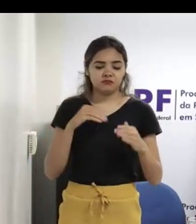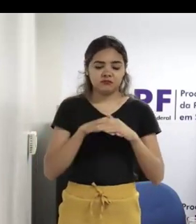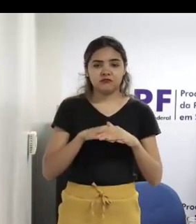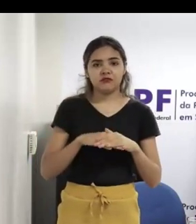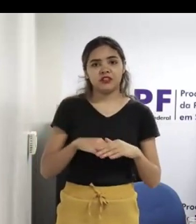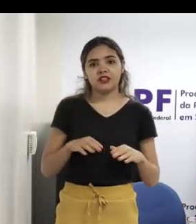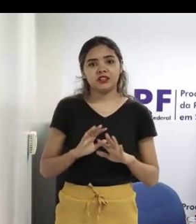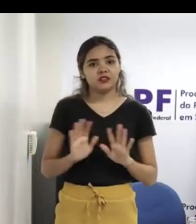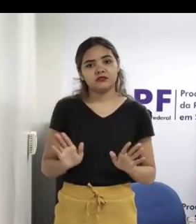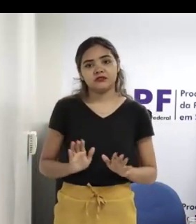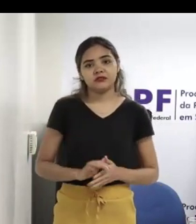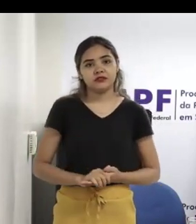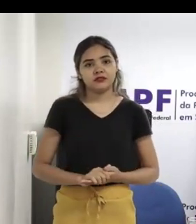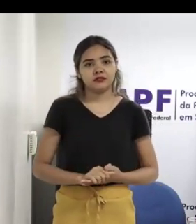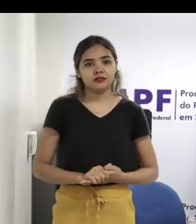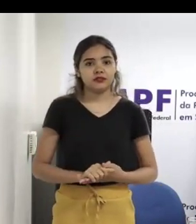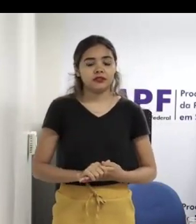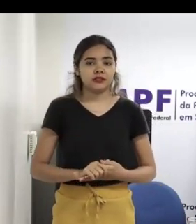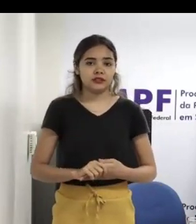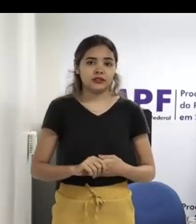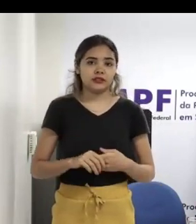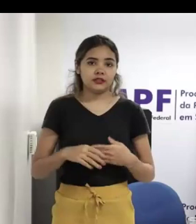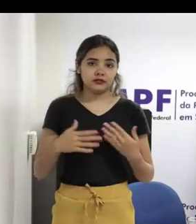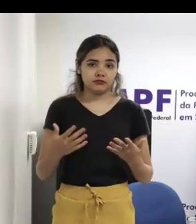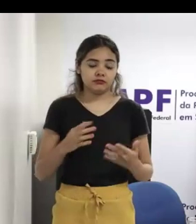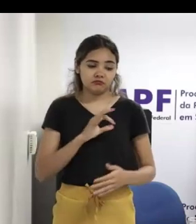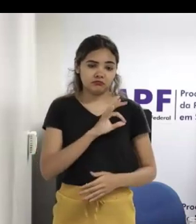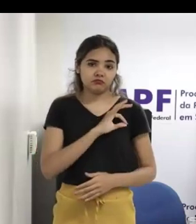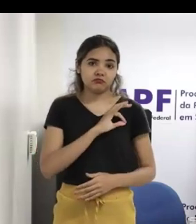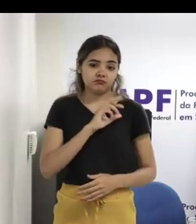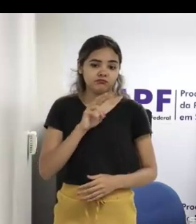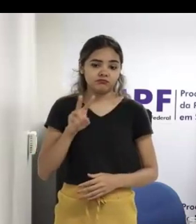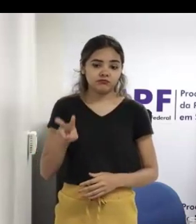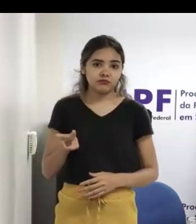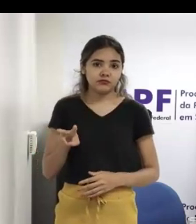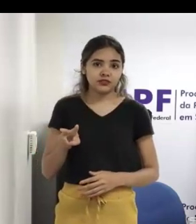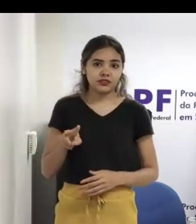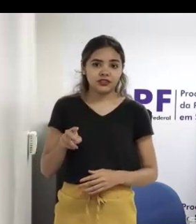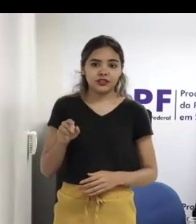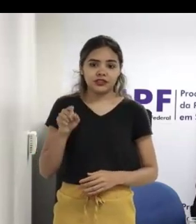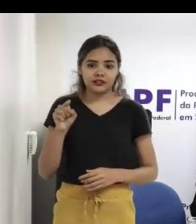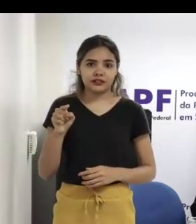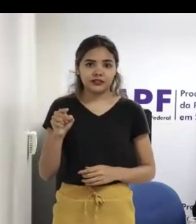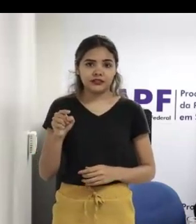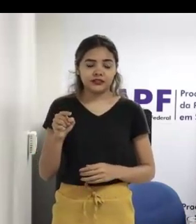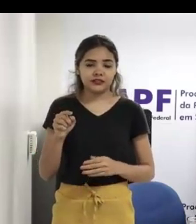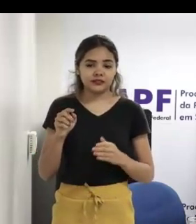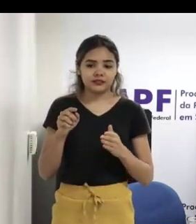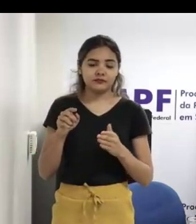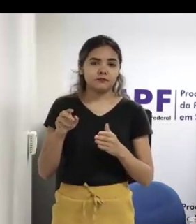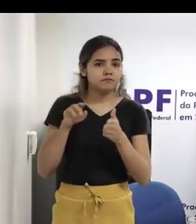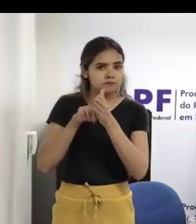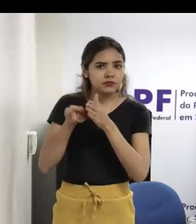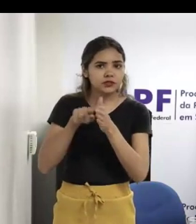e durante uma busca e apreensão com o flagrante também a gente teve oportunidade de perguntar a ele né